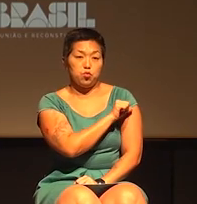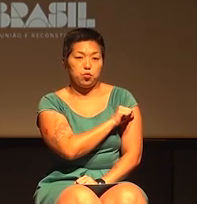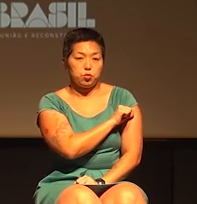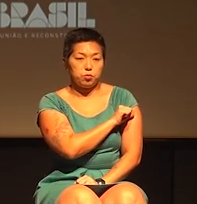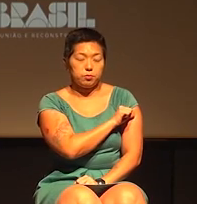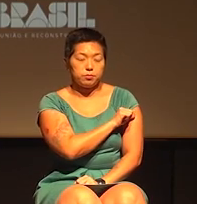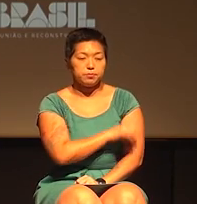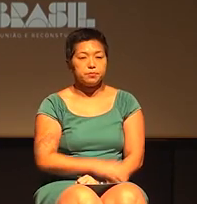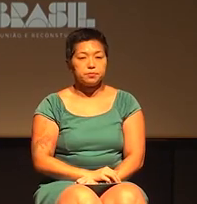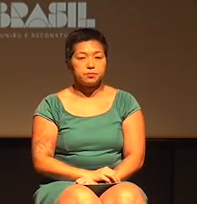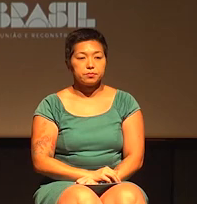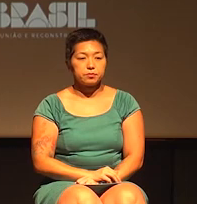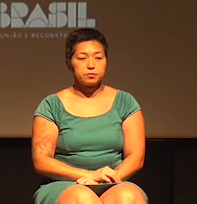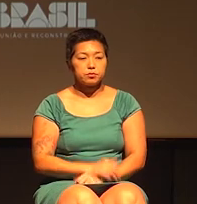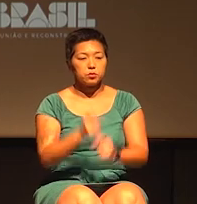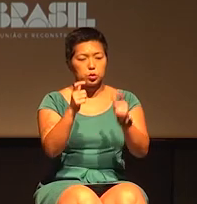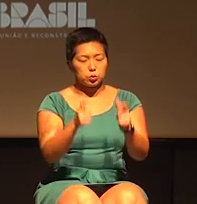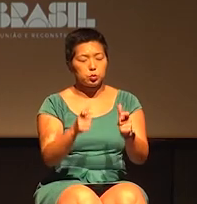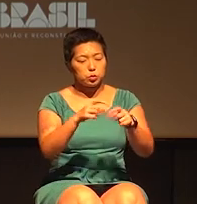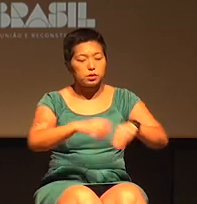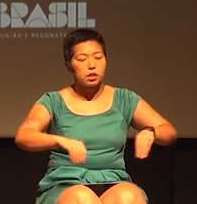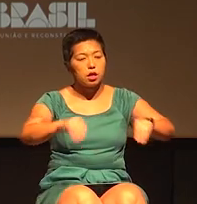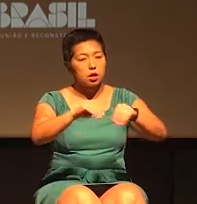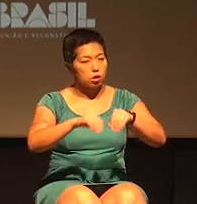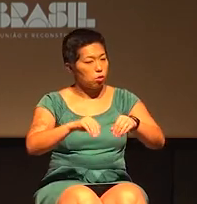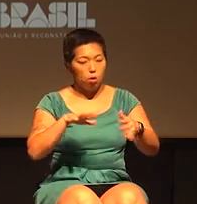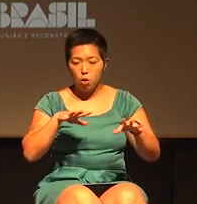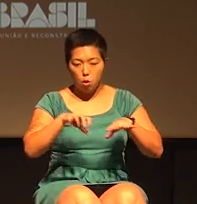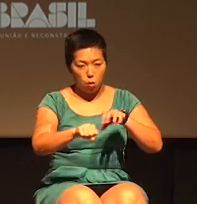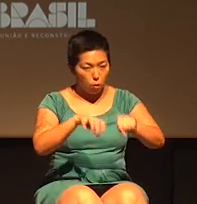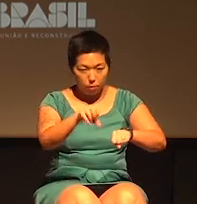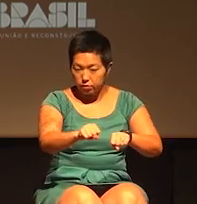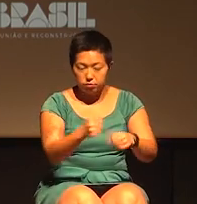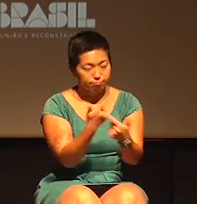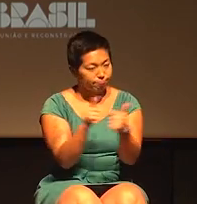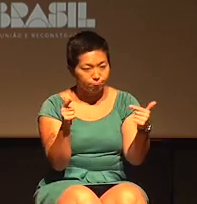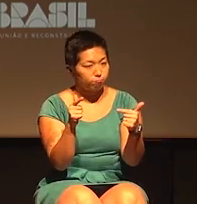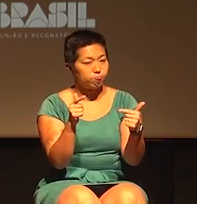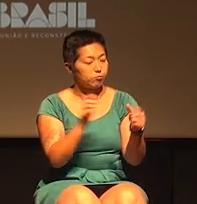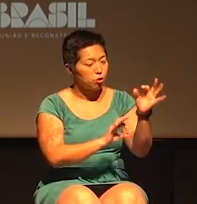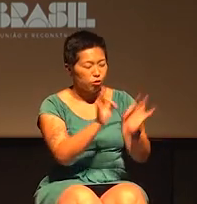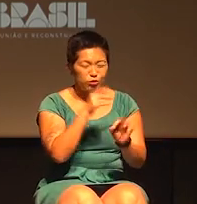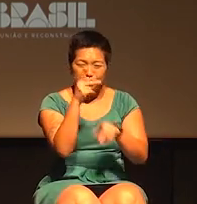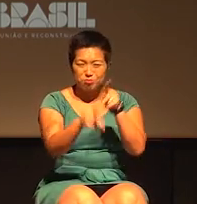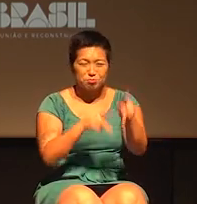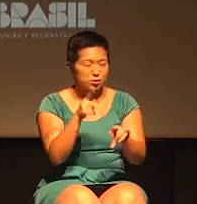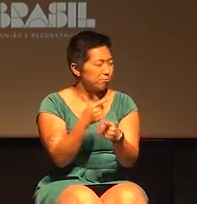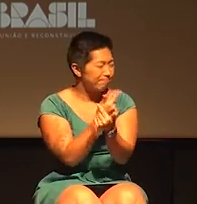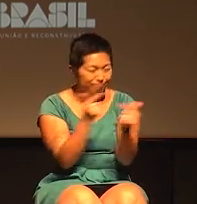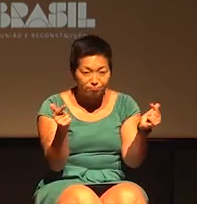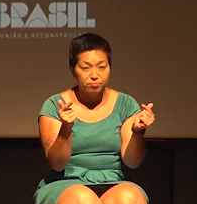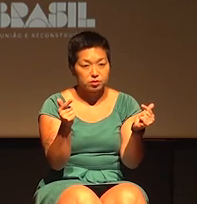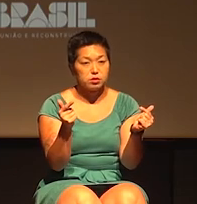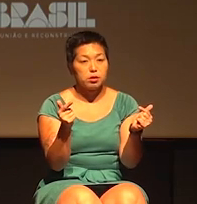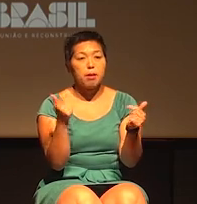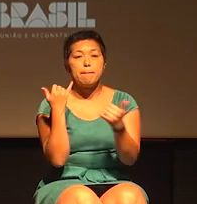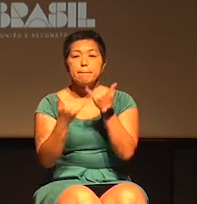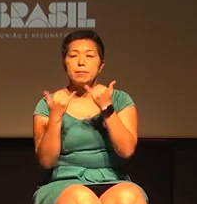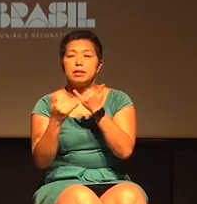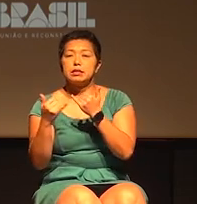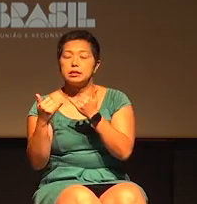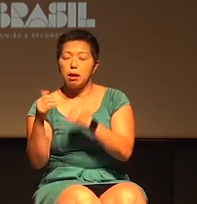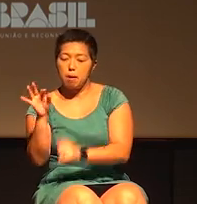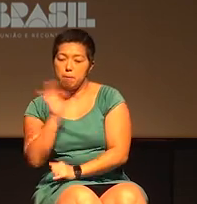eh era um território que não tinha ocupação não conseguia organizar o povo ficava entre a milícia